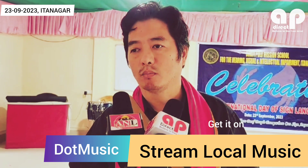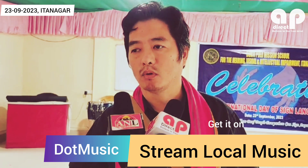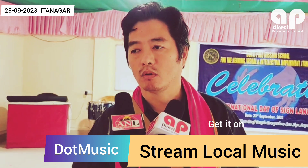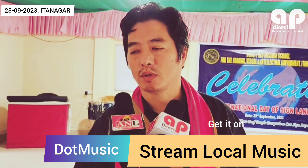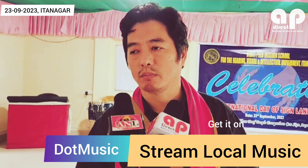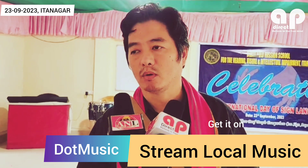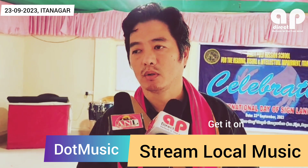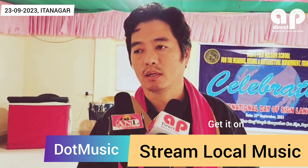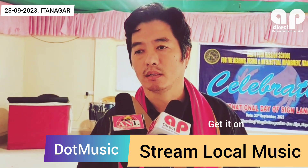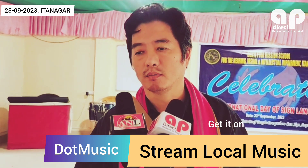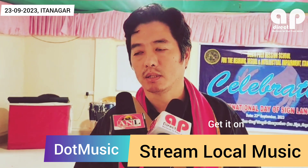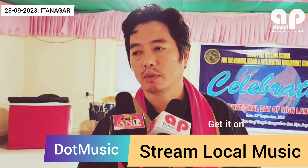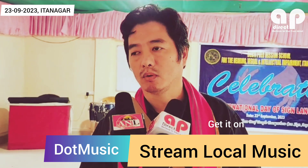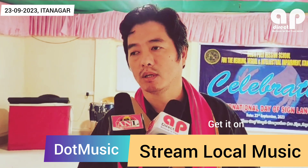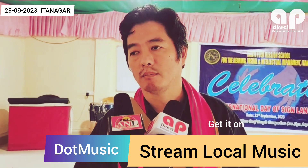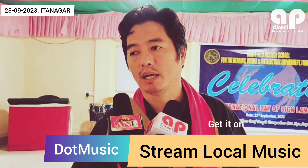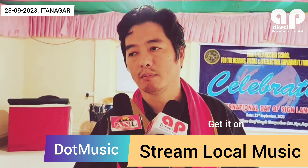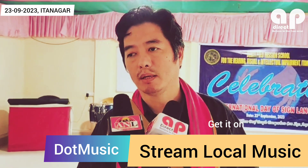post office में हो गया, दफ्तर में हो गया, bank में,